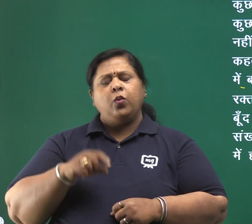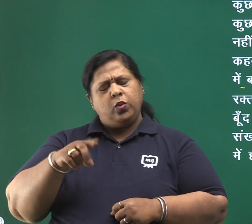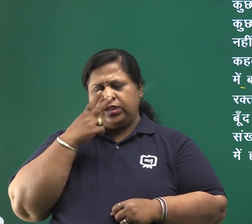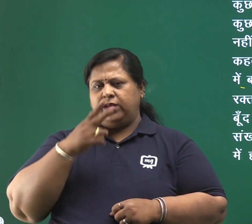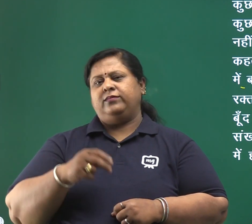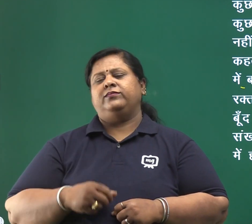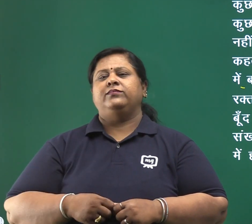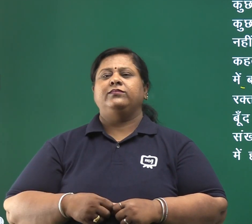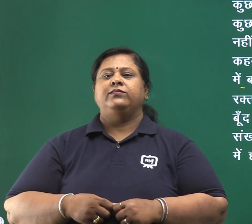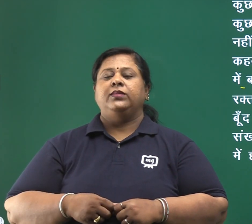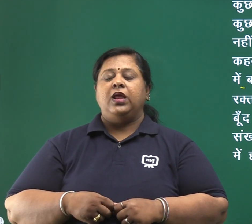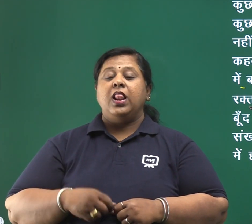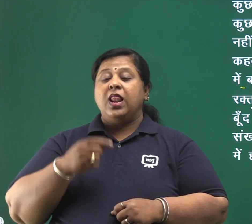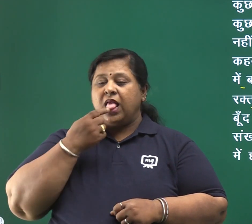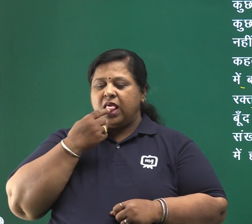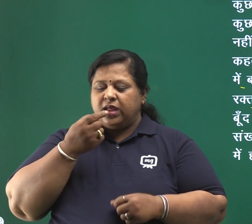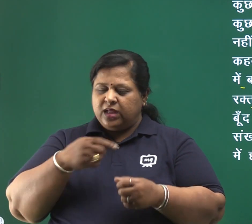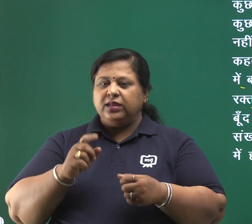होते हैं। रक्त की